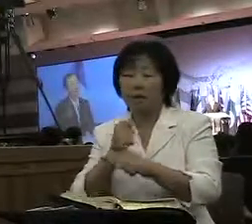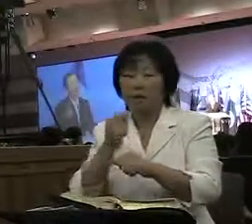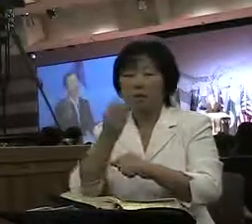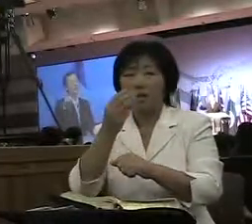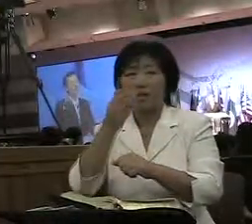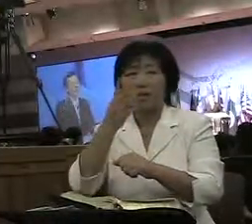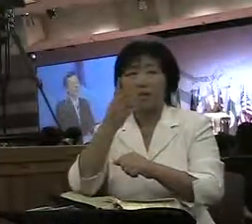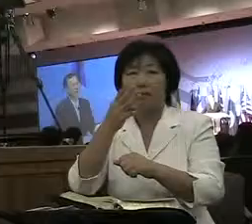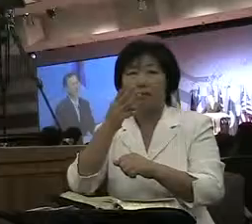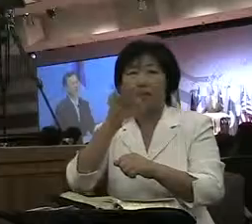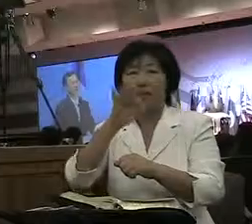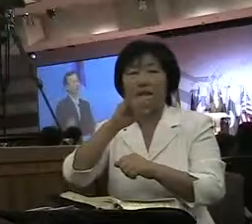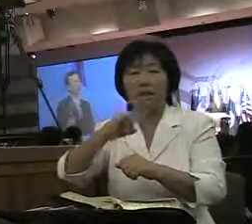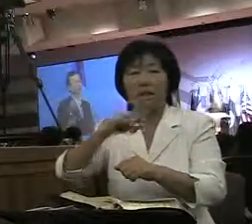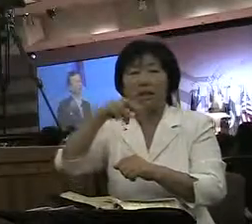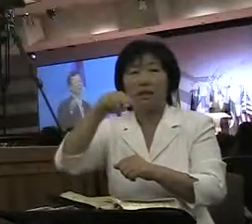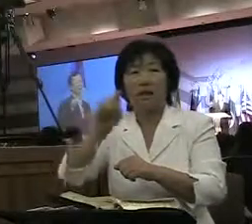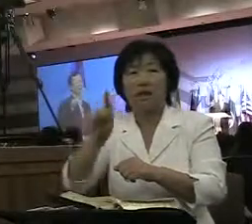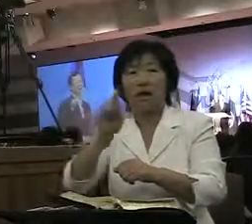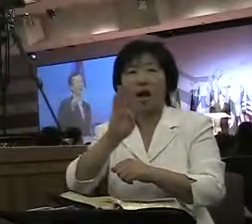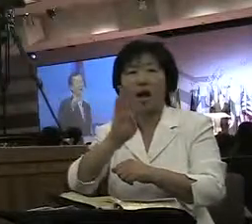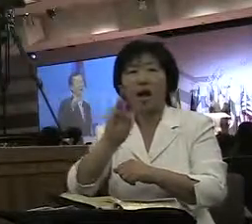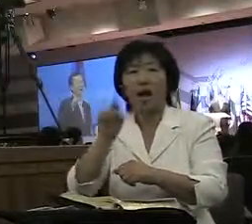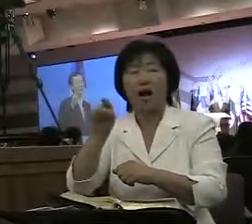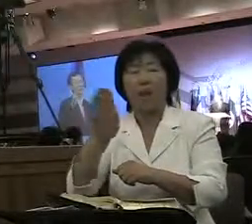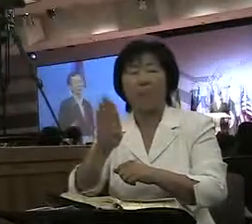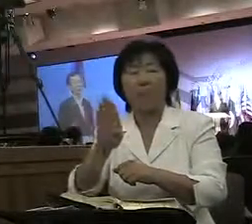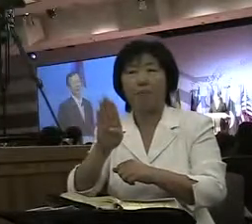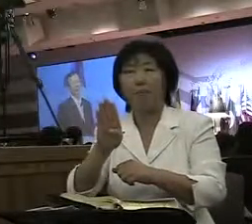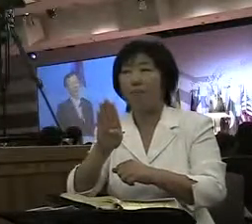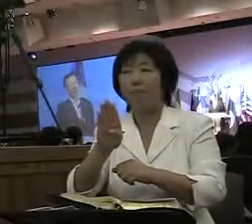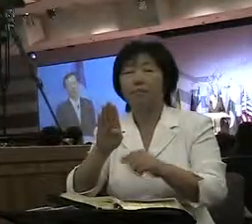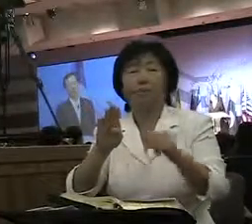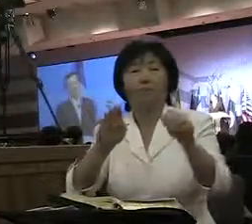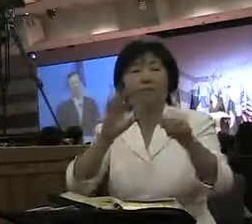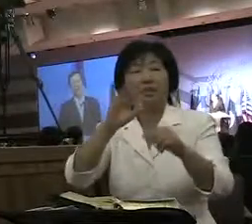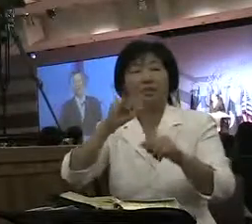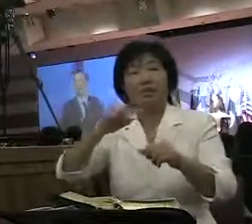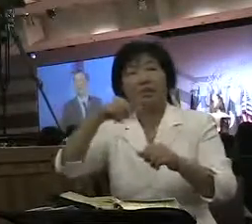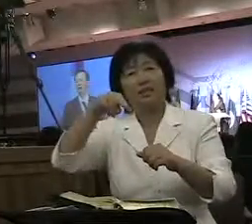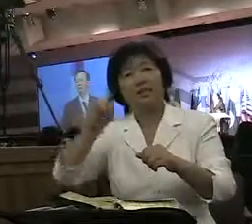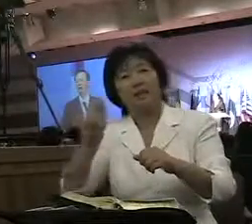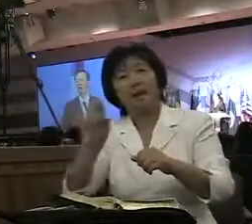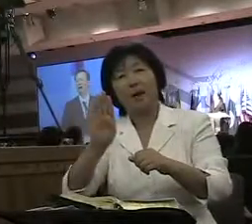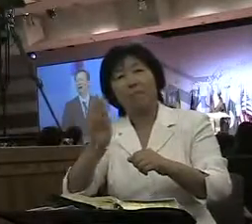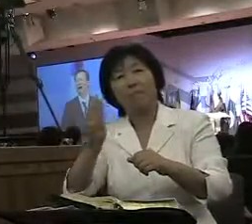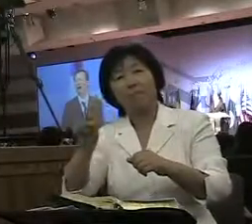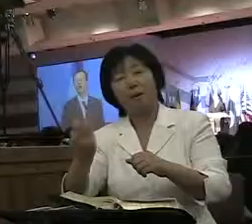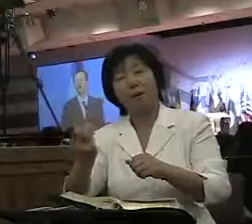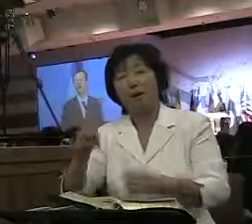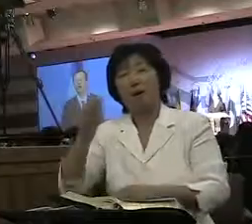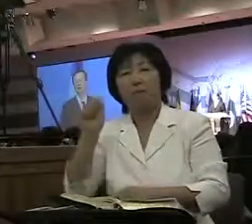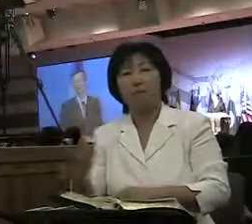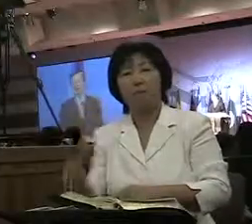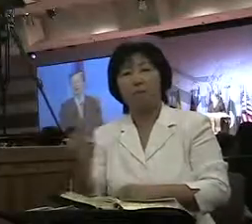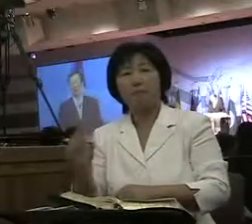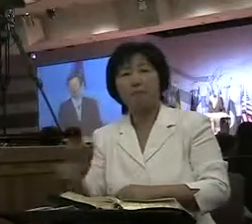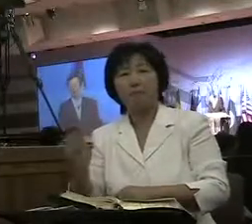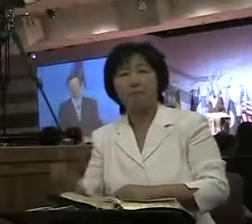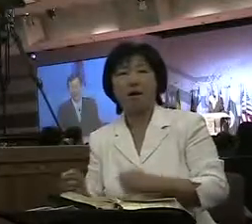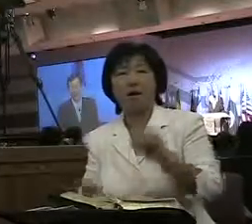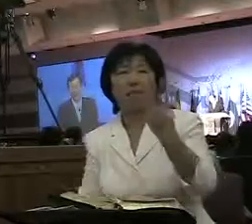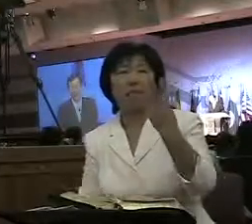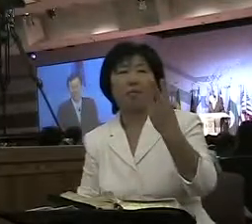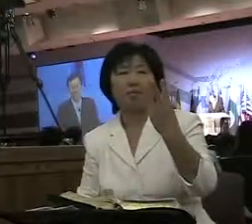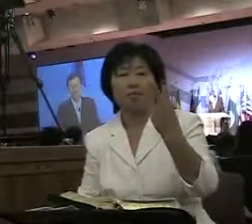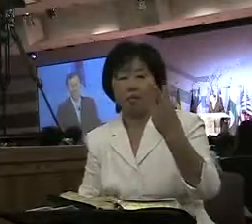치는 것입니다. 여러분, 법정에 가서 재판장 앞에, 저지 앞에 서보신 일이